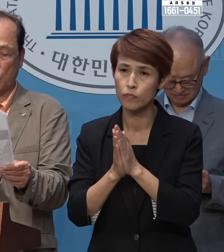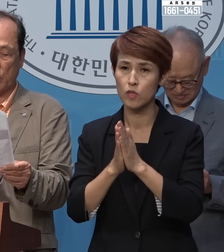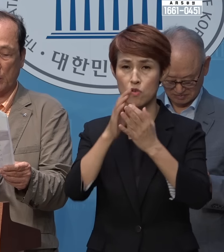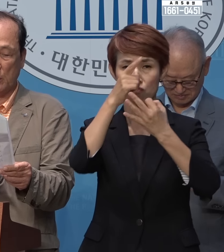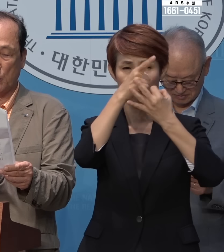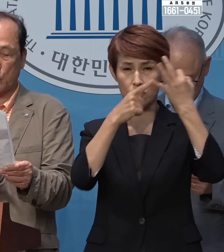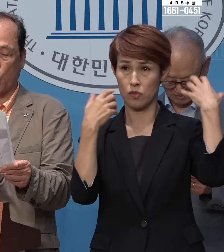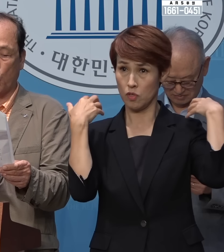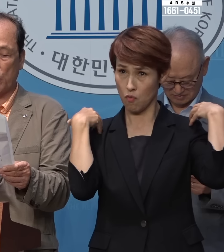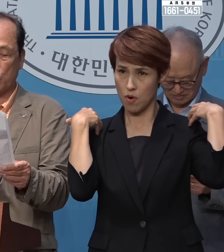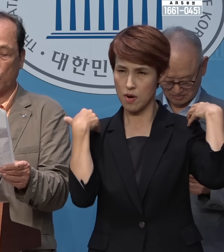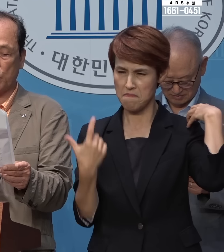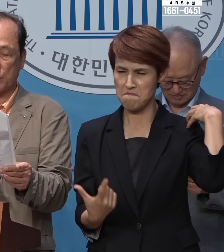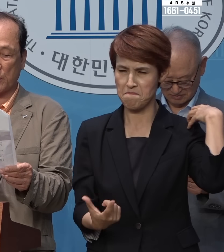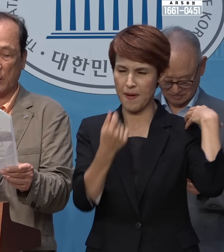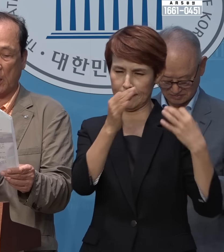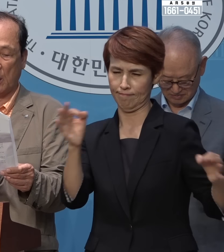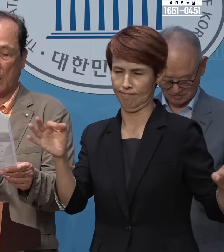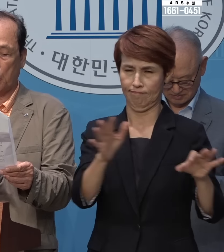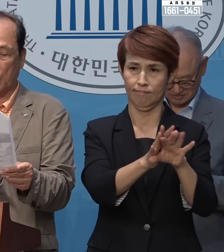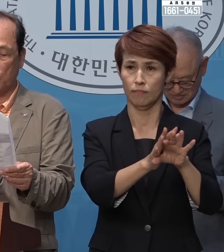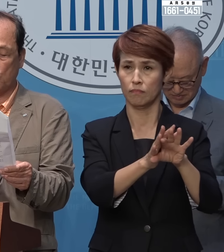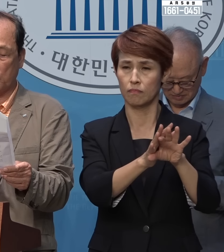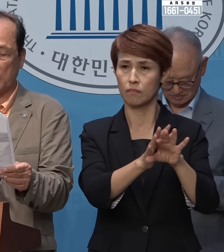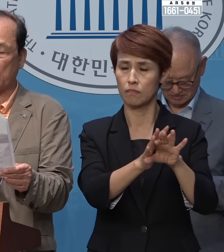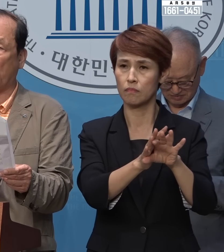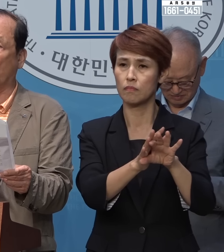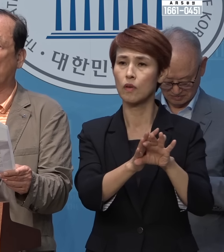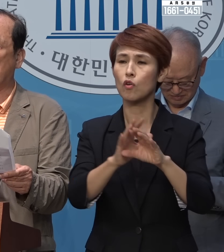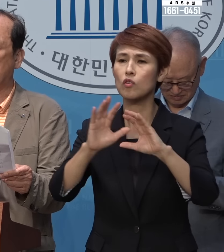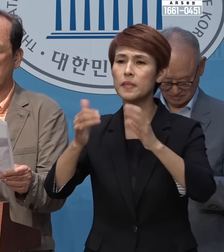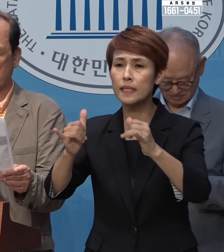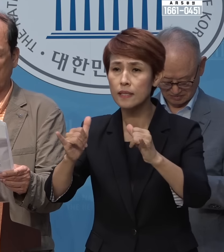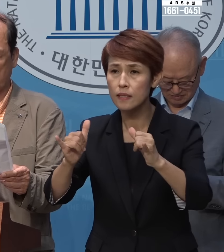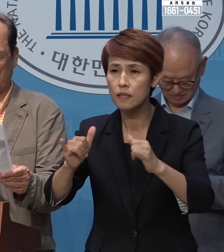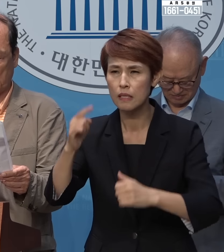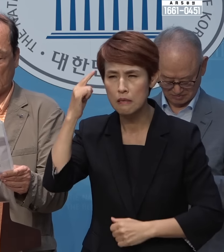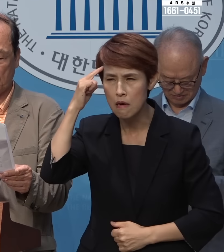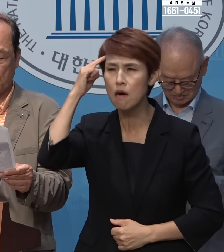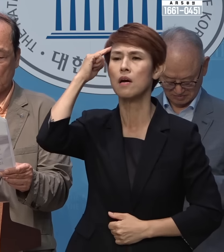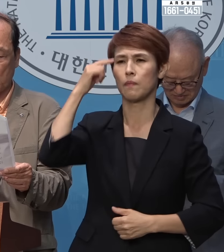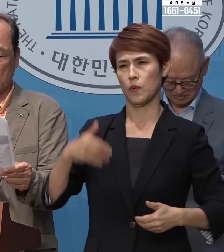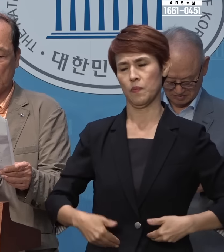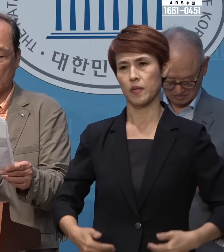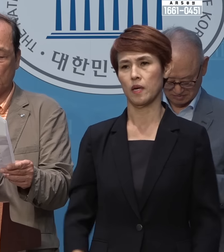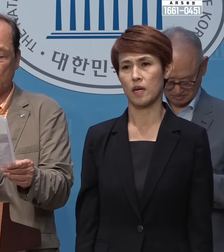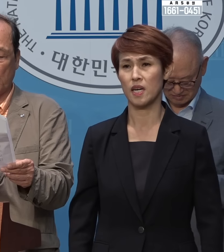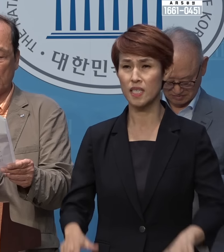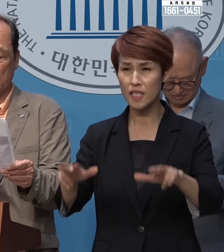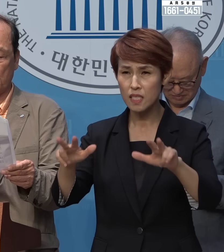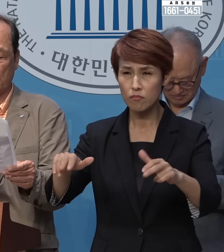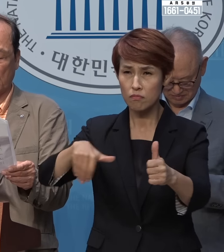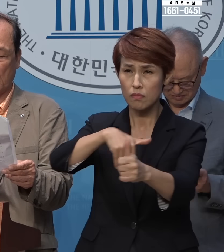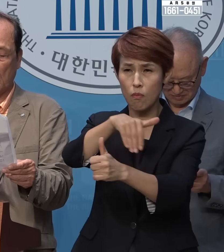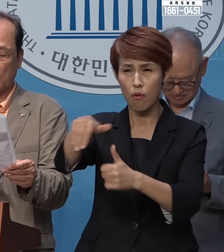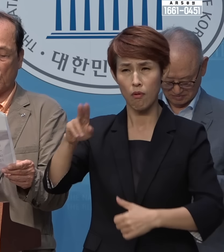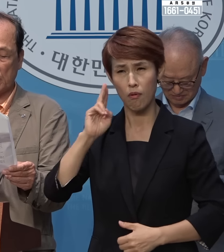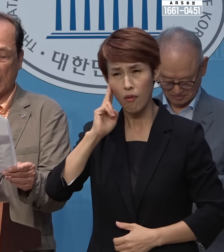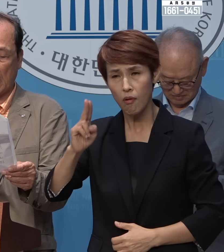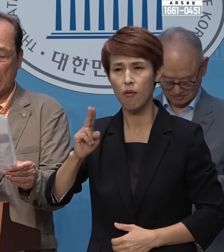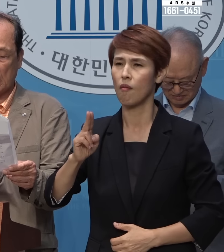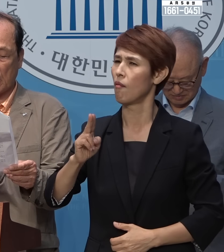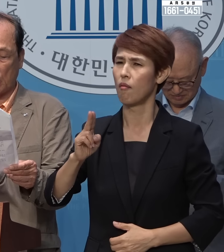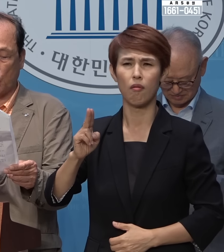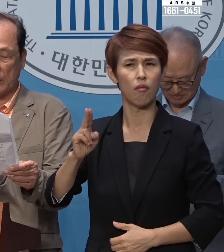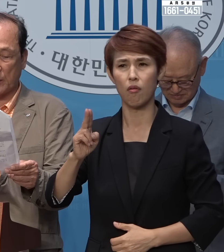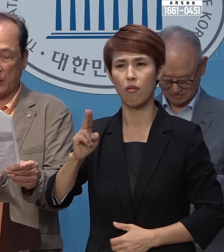윤석열 정권을 조기 종식시킬 범국민 대오가 절실합니다. 지금의 엄중한 현실은 더